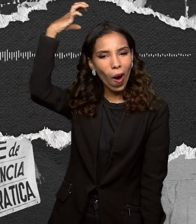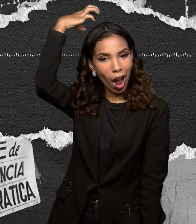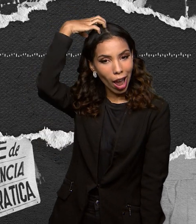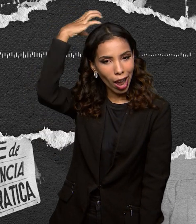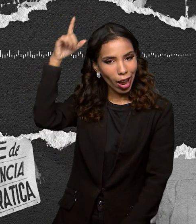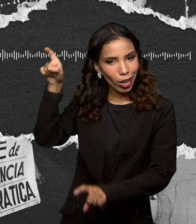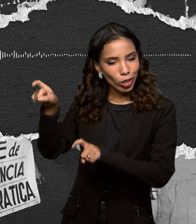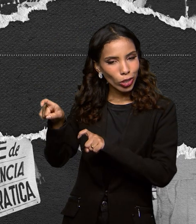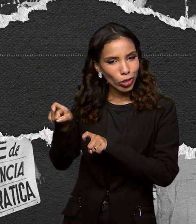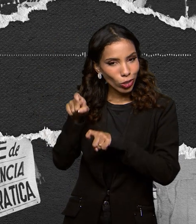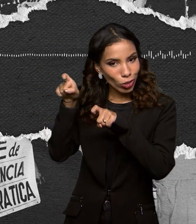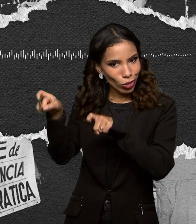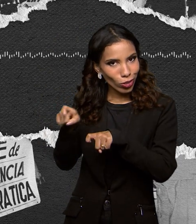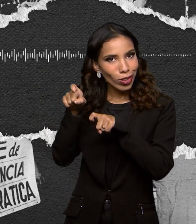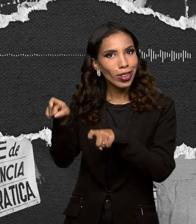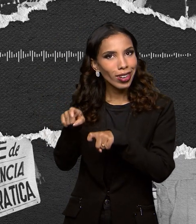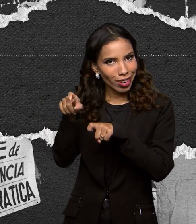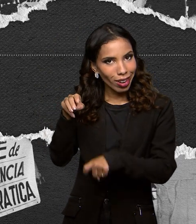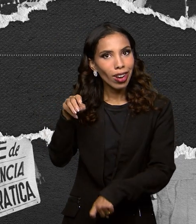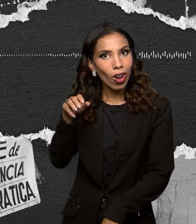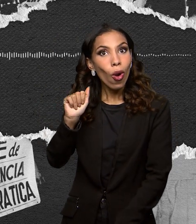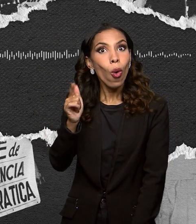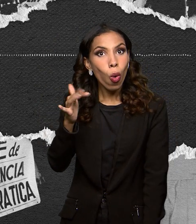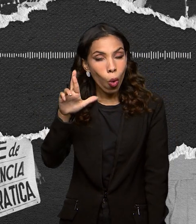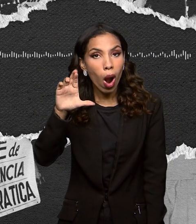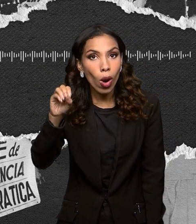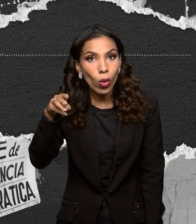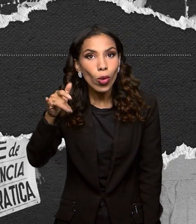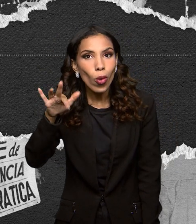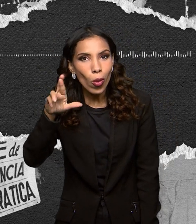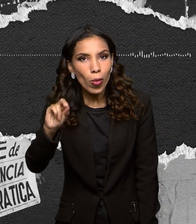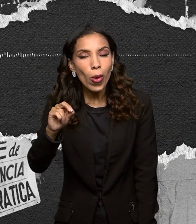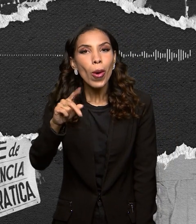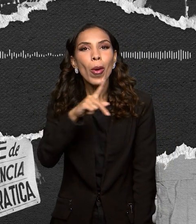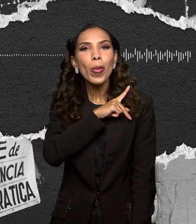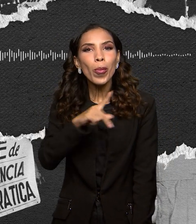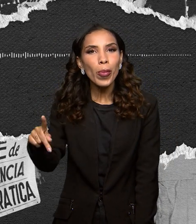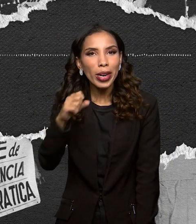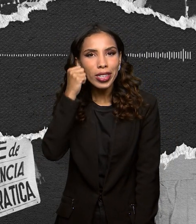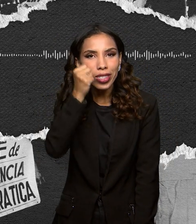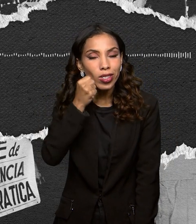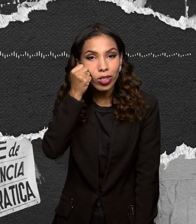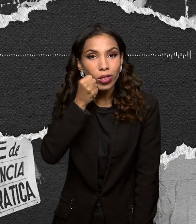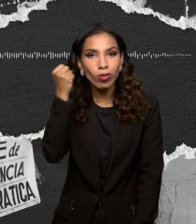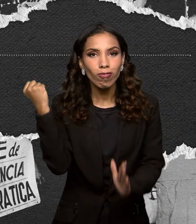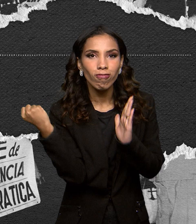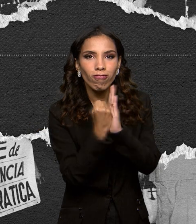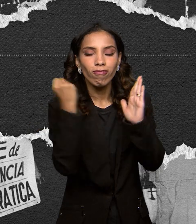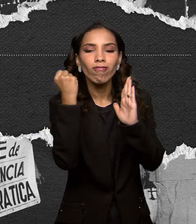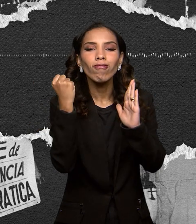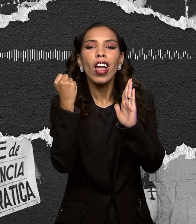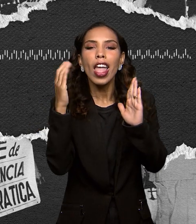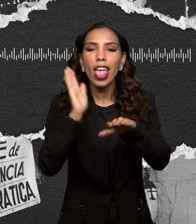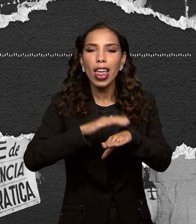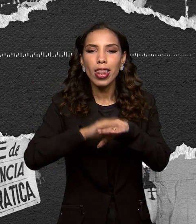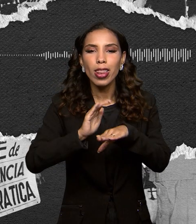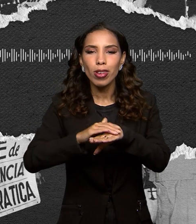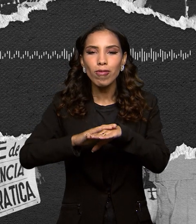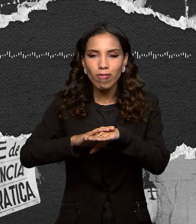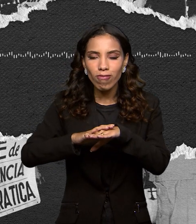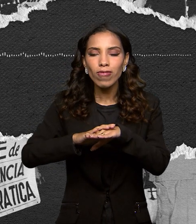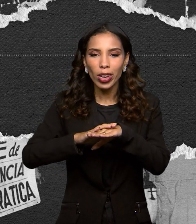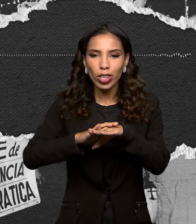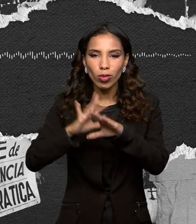O Auro de Moura Andrade, o filho do Rei do Gado, presidente do Senado, que entrou para a história oficializando o golpe. De novo,